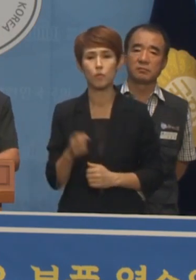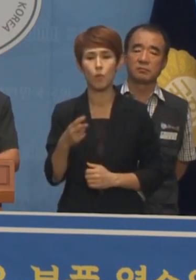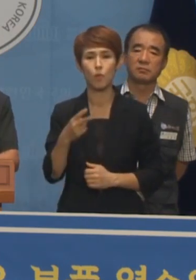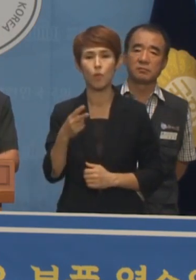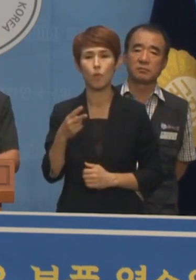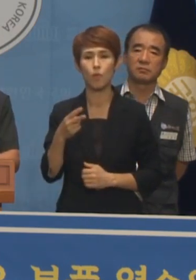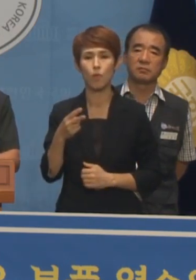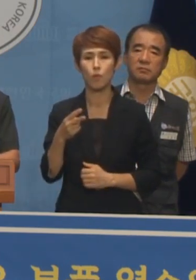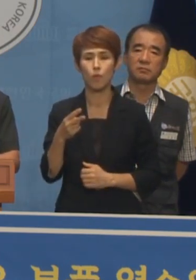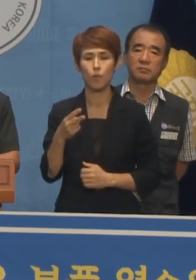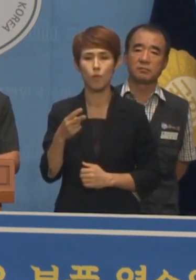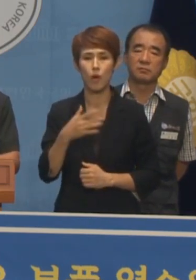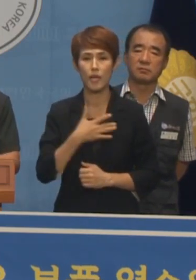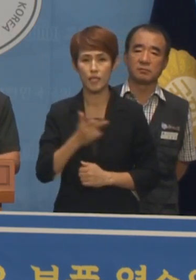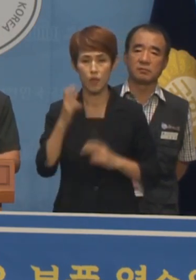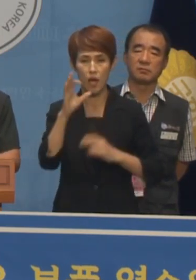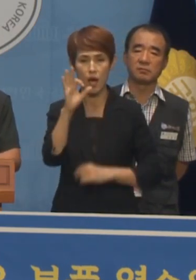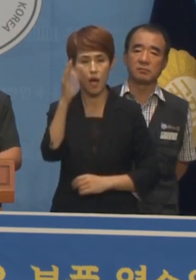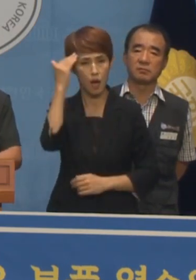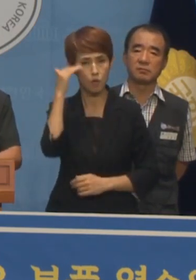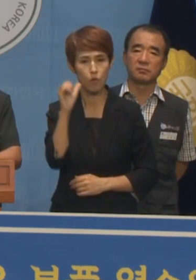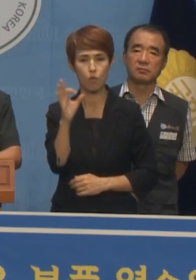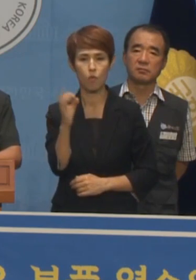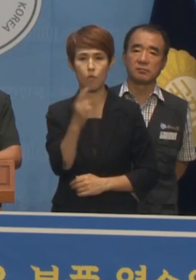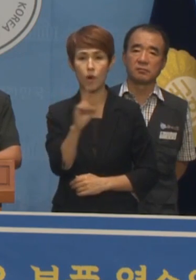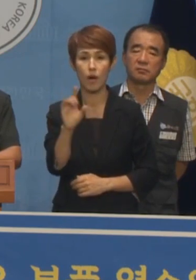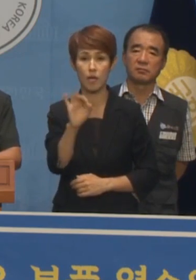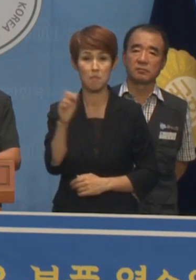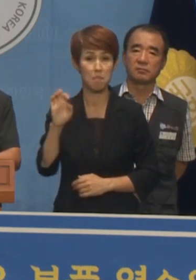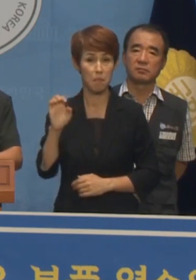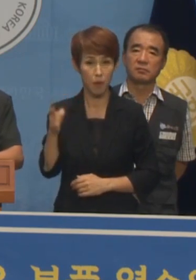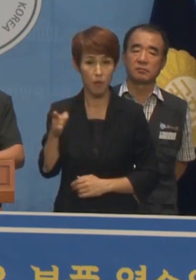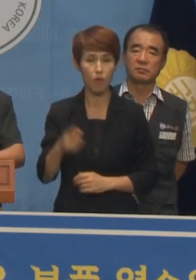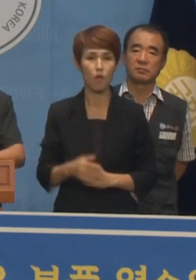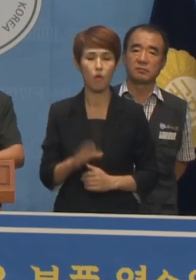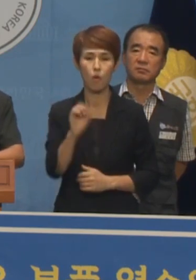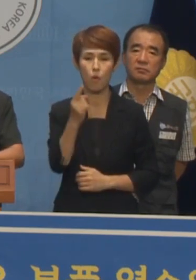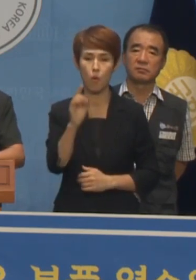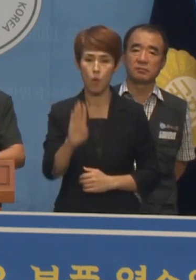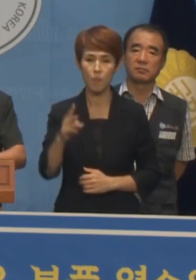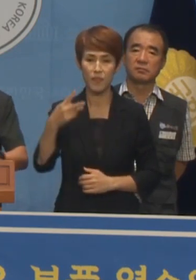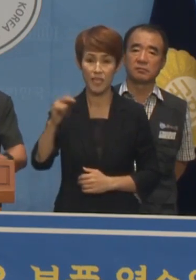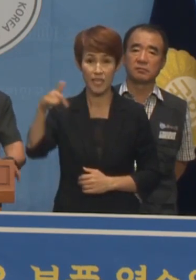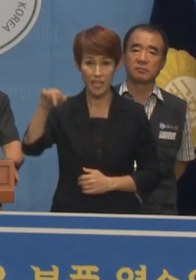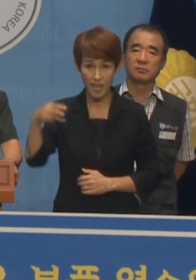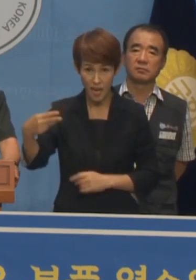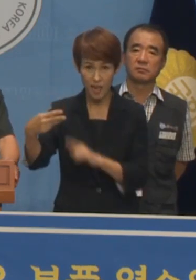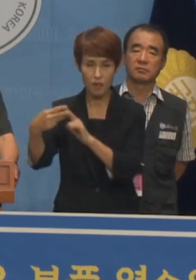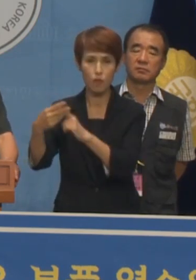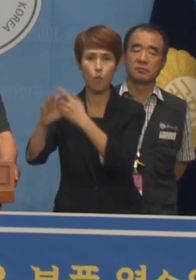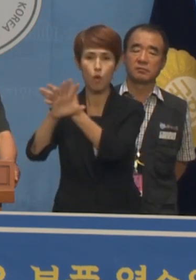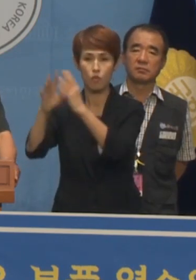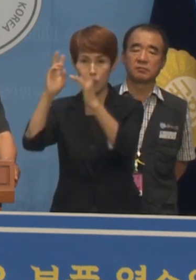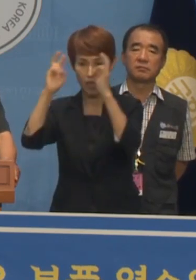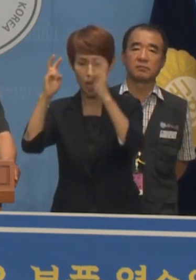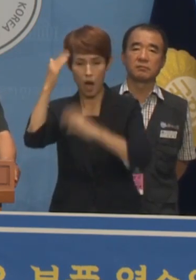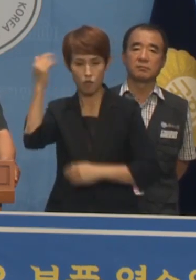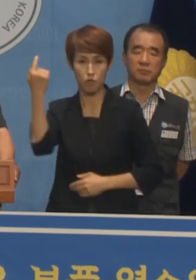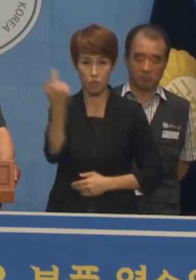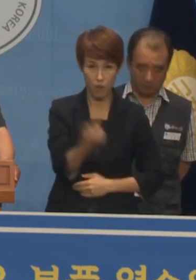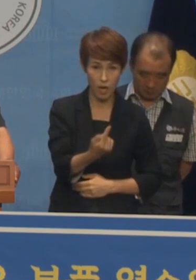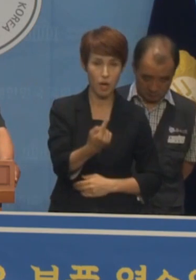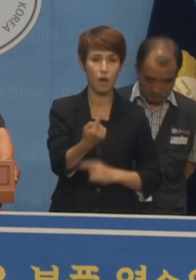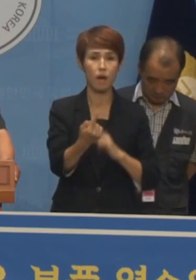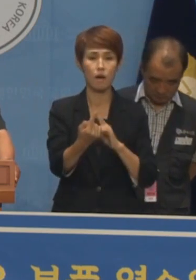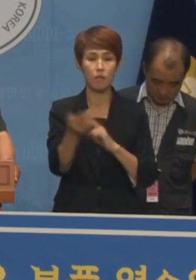안산에는 최근에 있었던 한국와이퍼, 그리고 구미역의 한국옵티칼 등은 외투 기업의 먹튀, 폐업으로 인해서